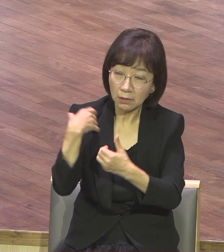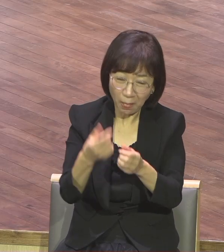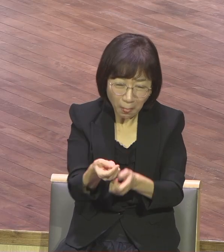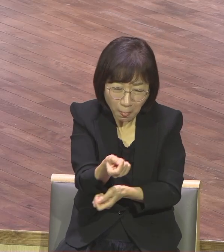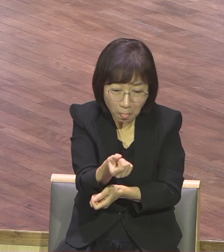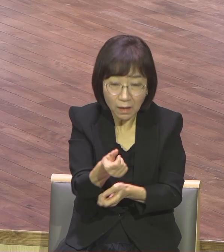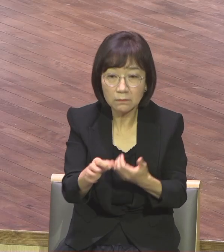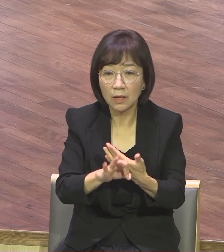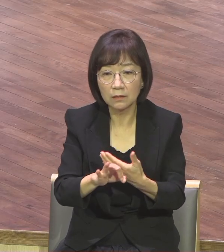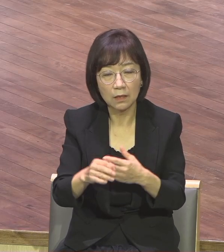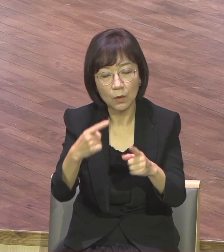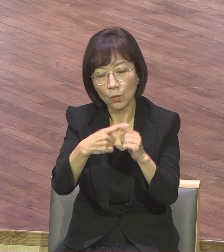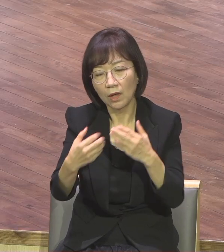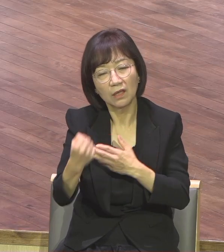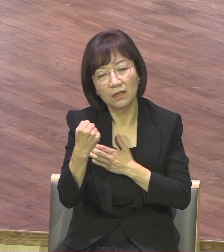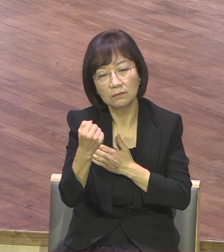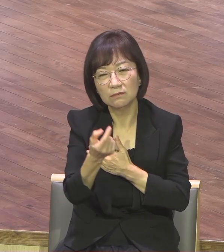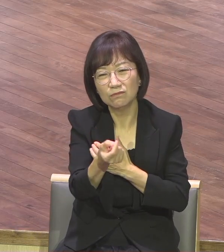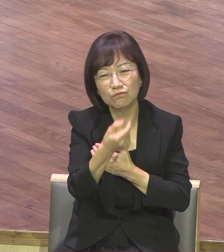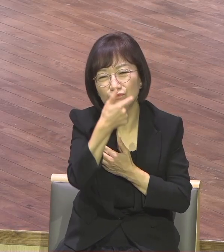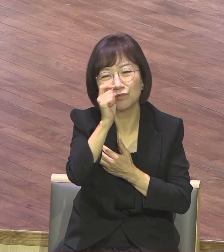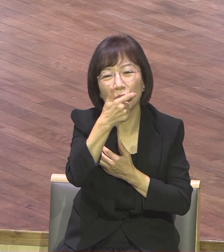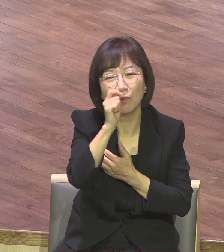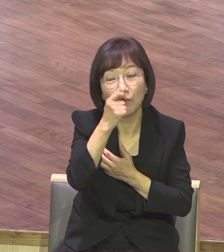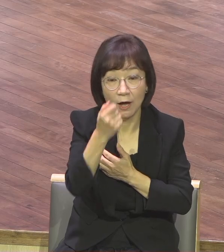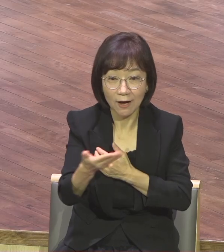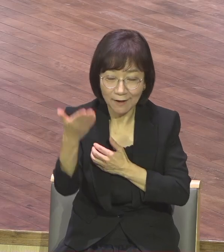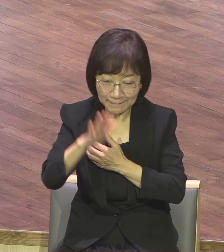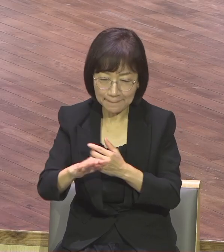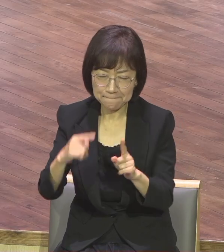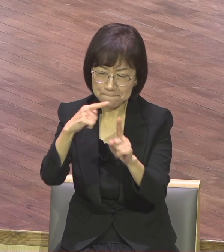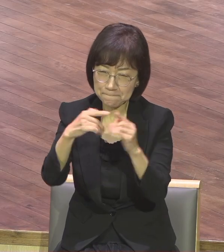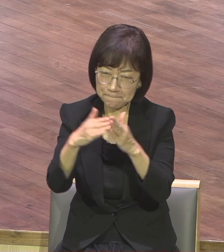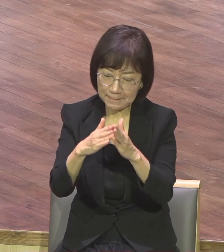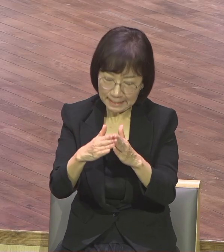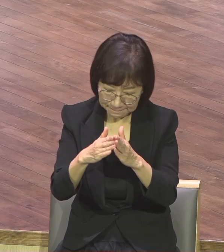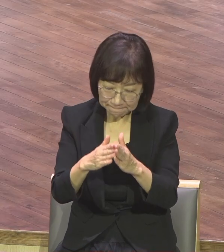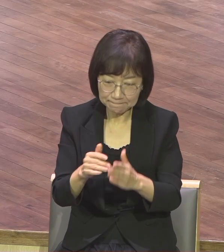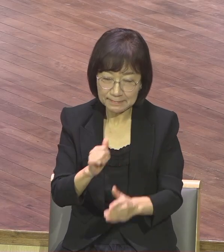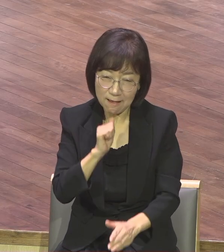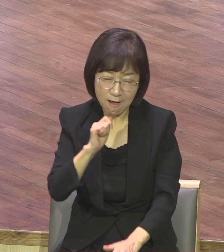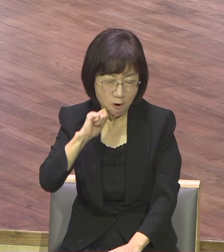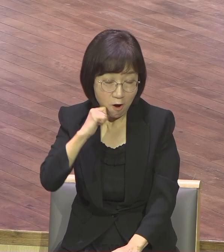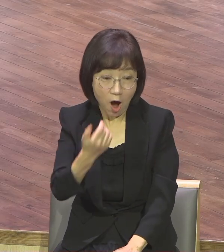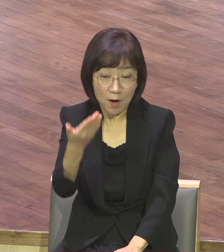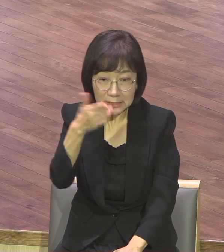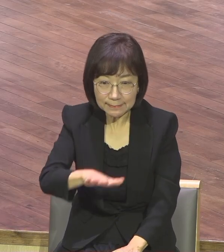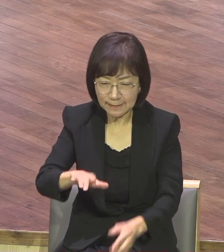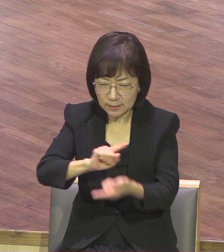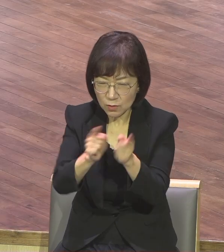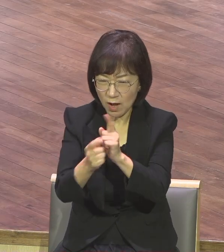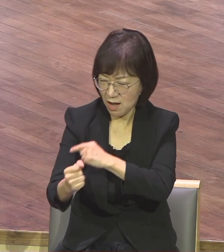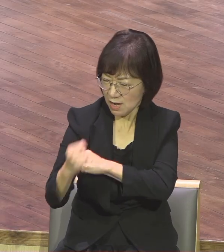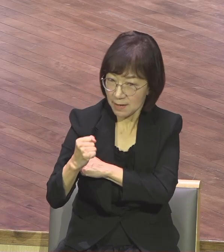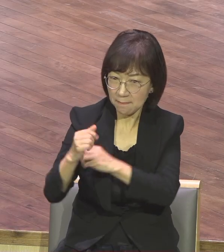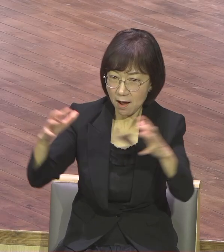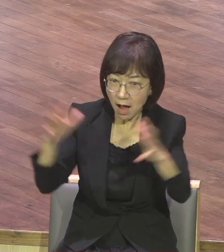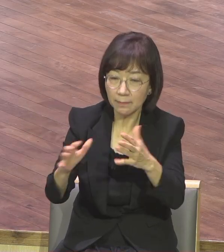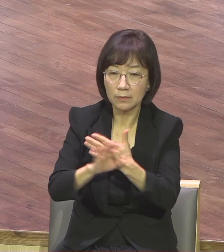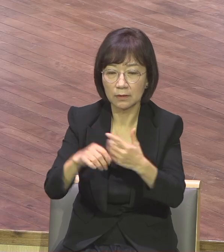없어요. 교회가 비록 적어도 원숭도가 다 교회를 위해서 힘을 합치면 그 교회는 붕대가 되어